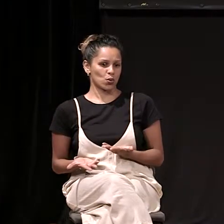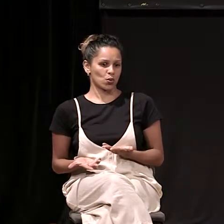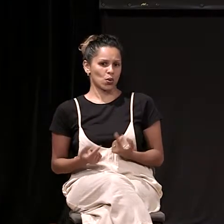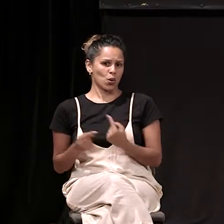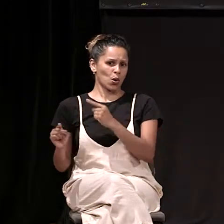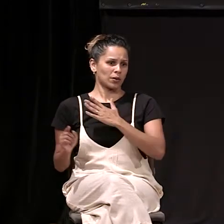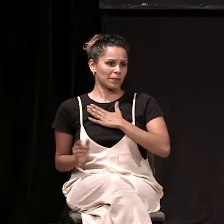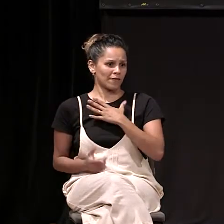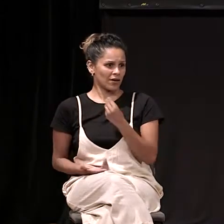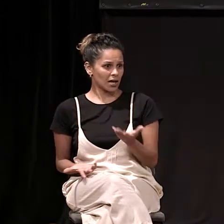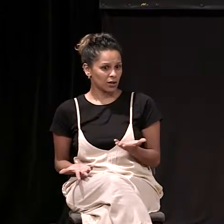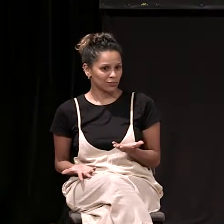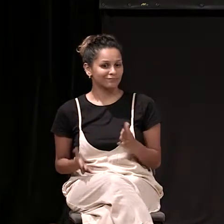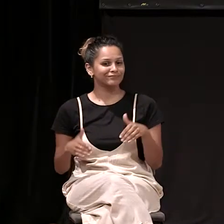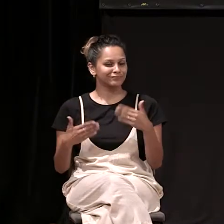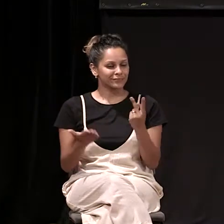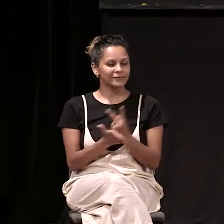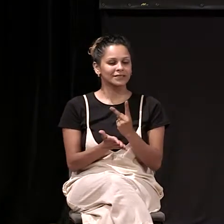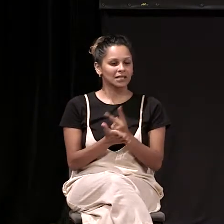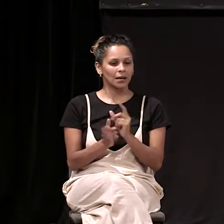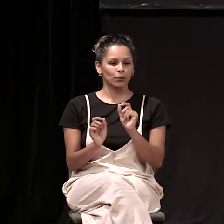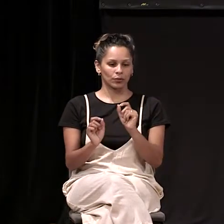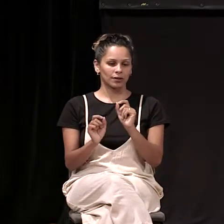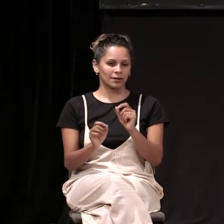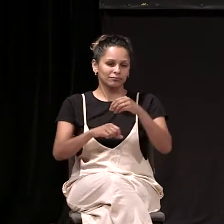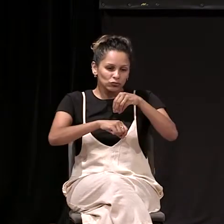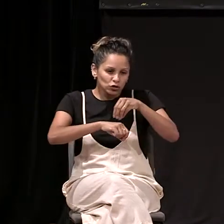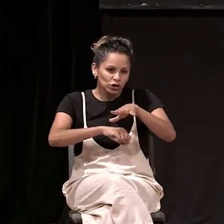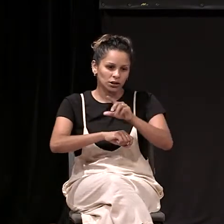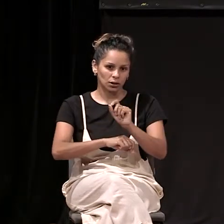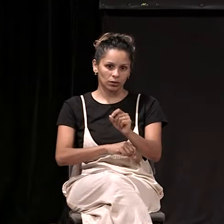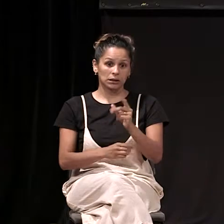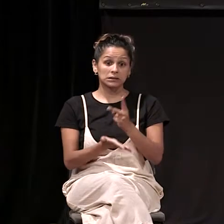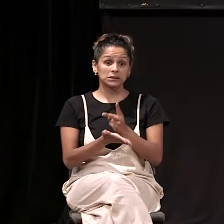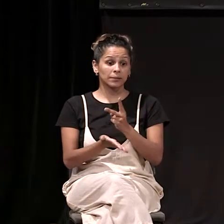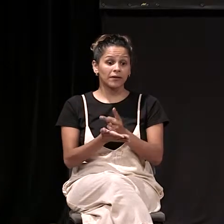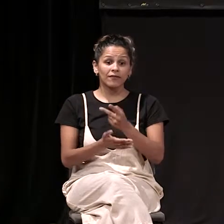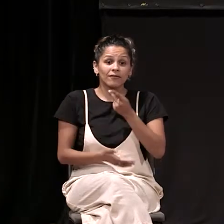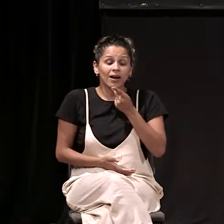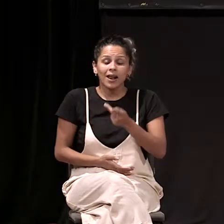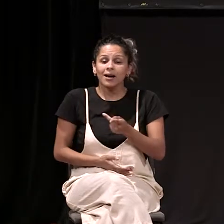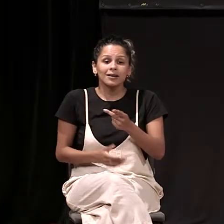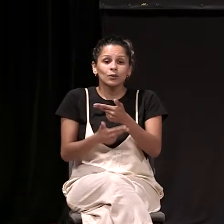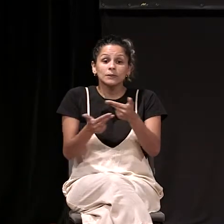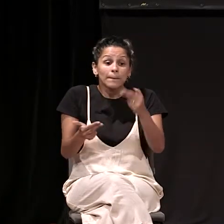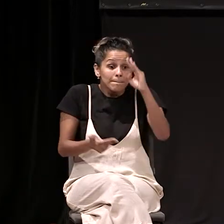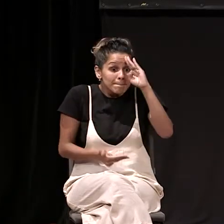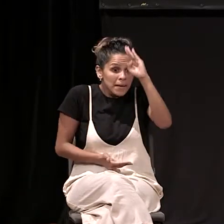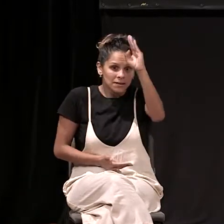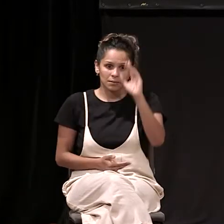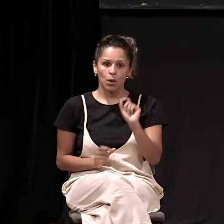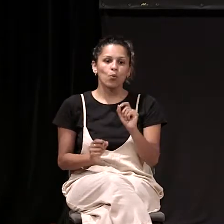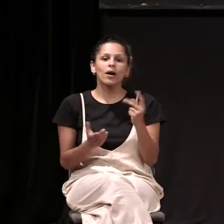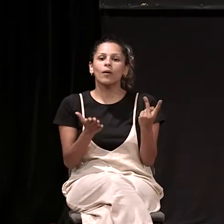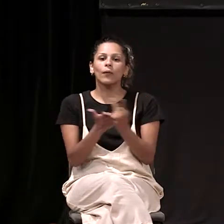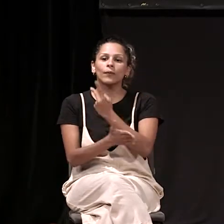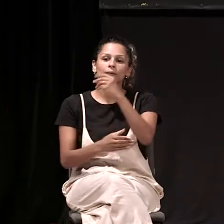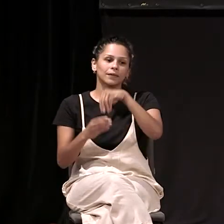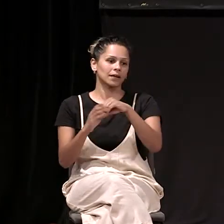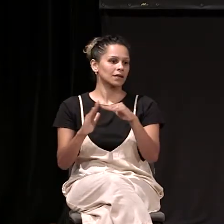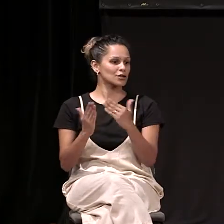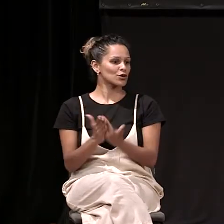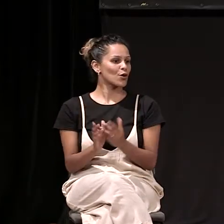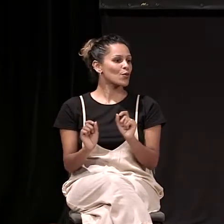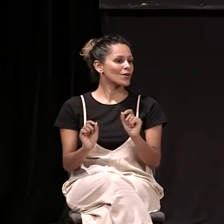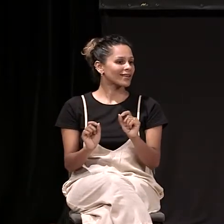recomenda sempre? Primeiro, tem que priorizar. Sei que tem que falar o que está acontecendo na escola, mas a gente sabe que o que está acontecendo na escola